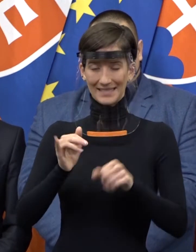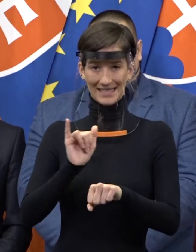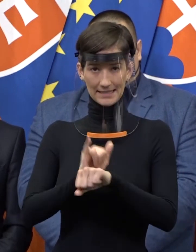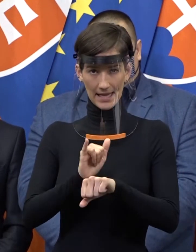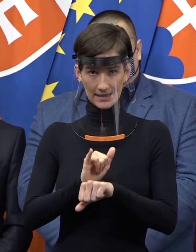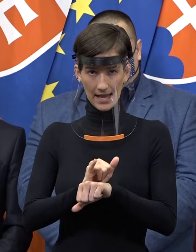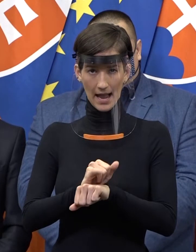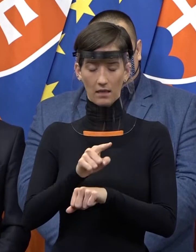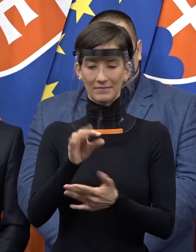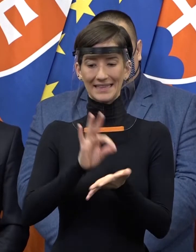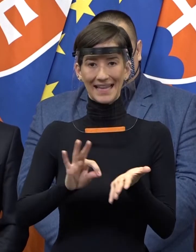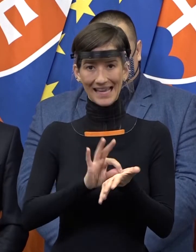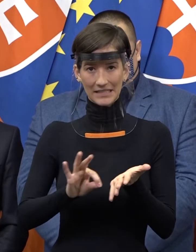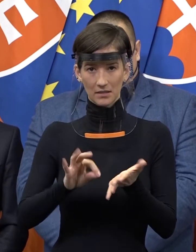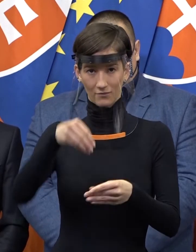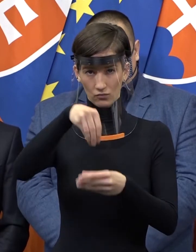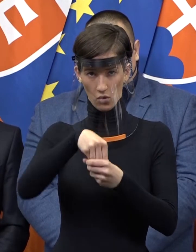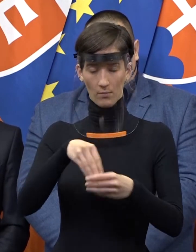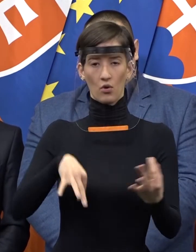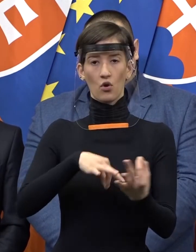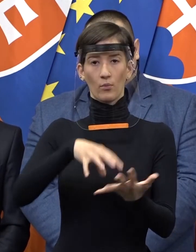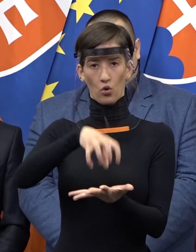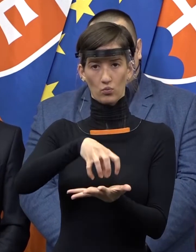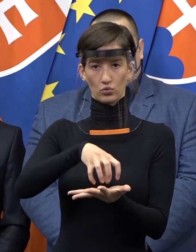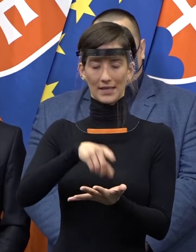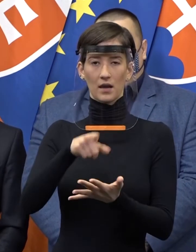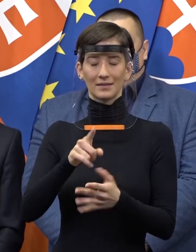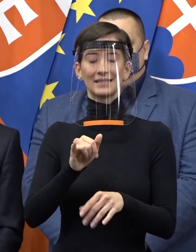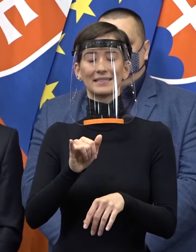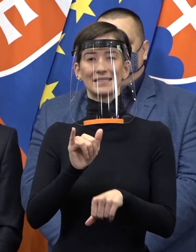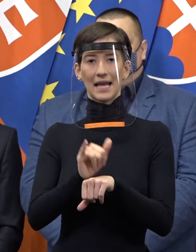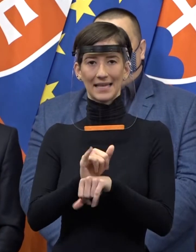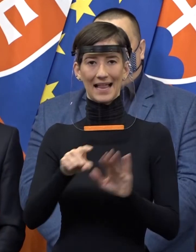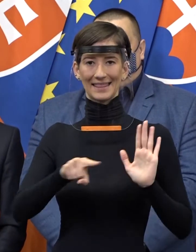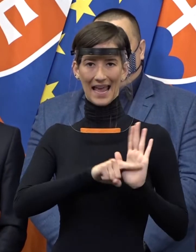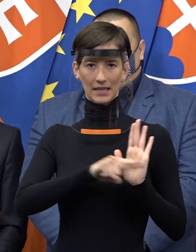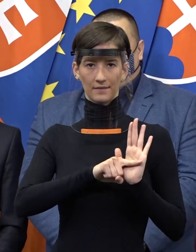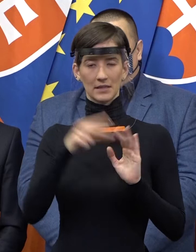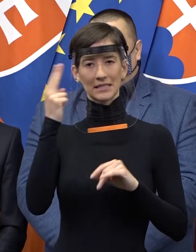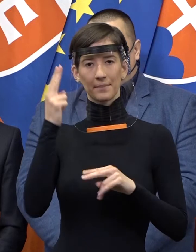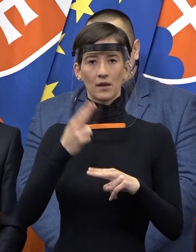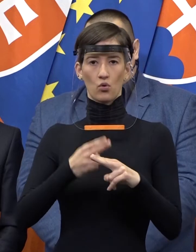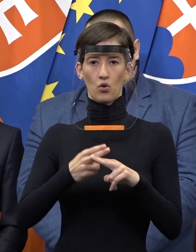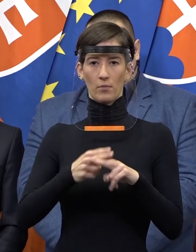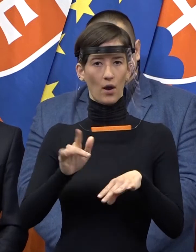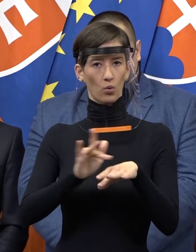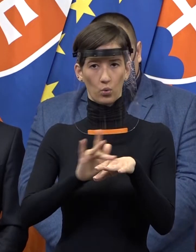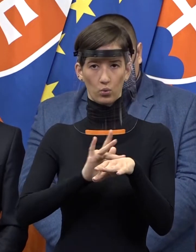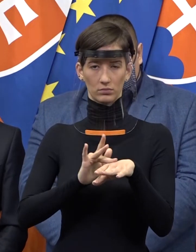vyšetrení boli negatívni, ale stále nás čaká viac ako 900 osad ešte vyšetriť.